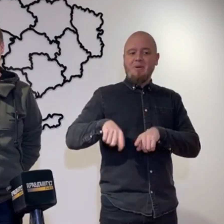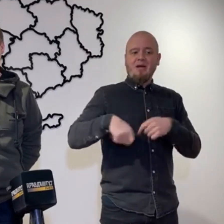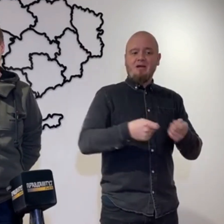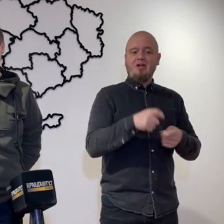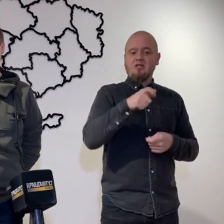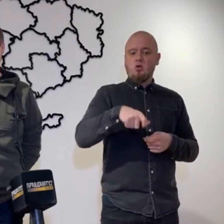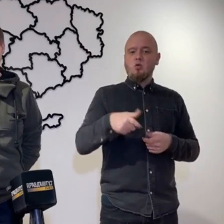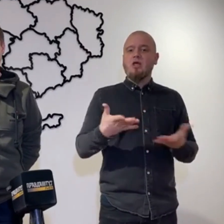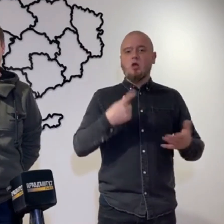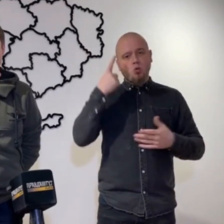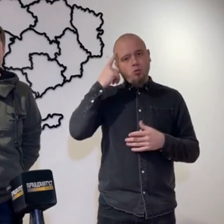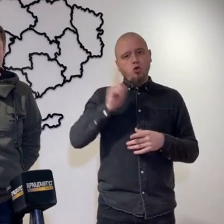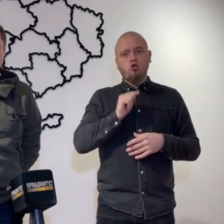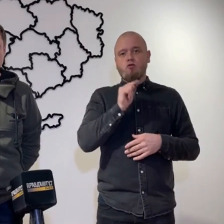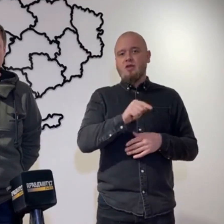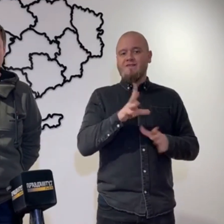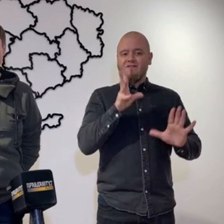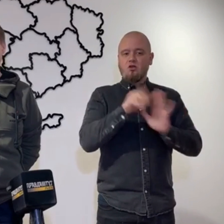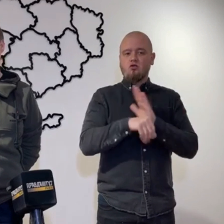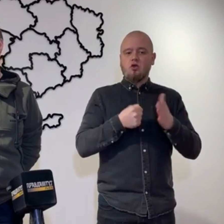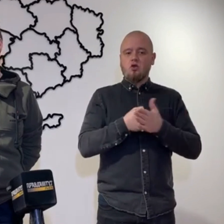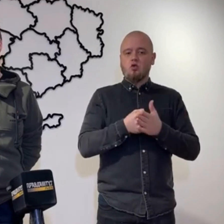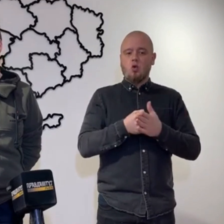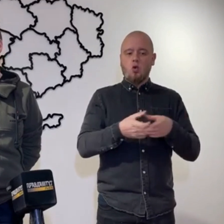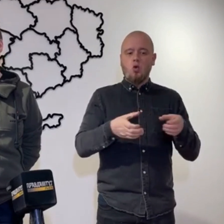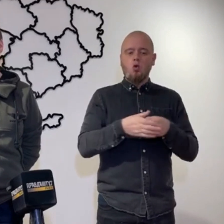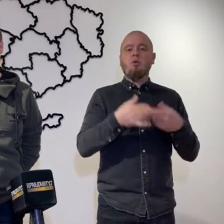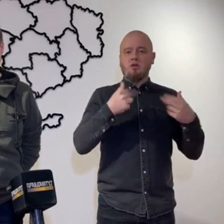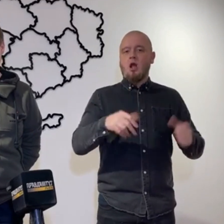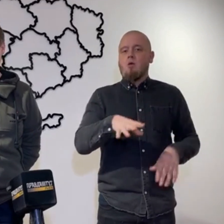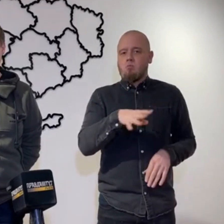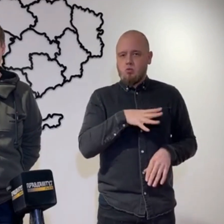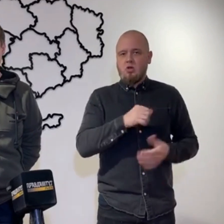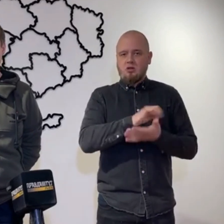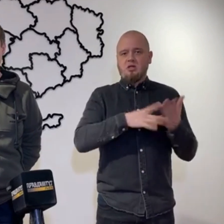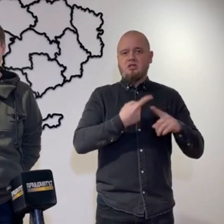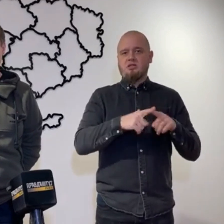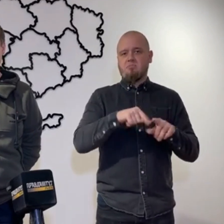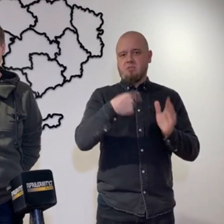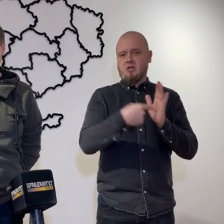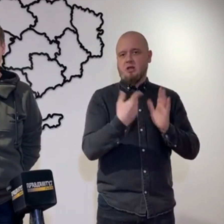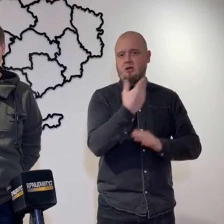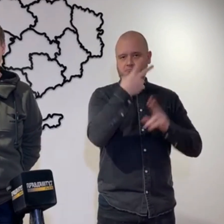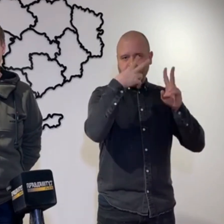передавалися люди, які думали, що відносять до ДРГУ, так були. Далі це питання поліції.